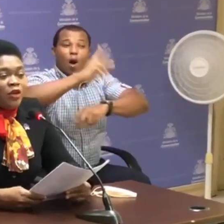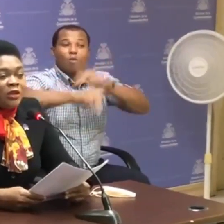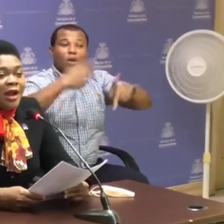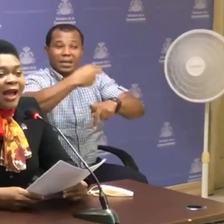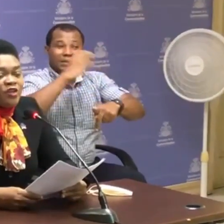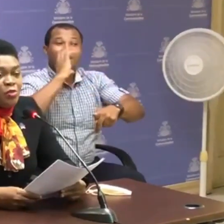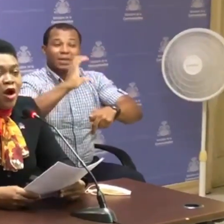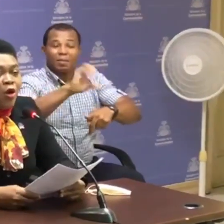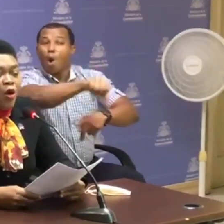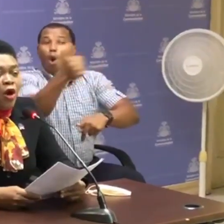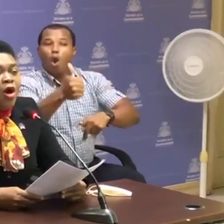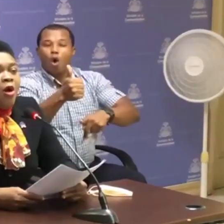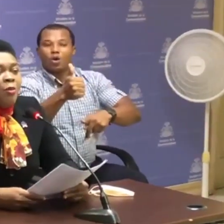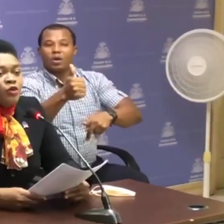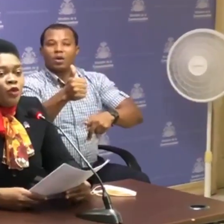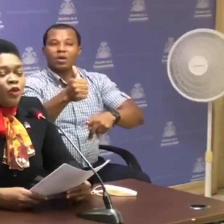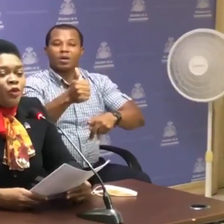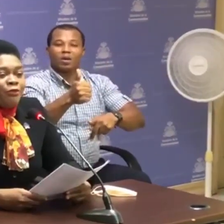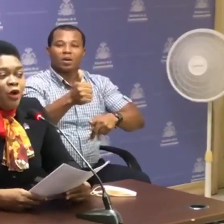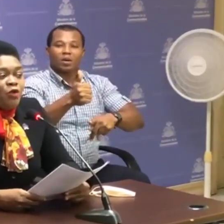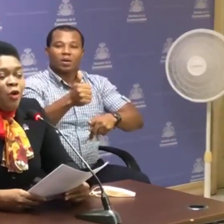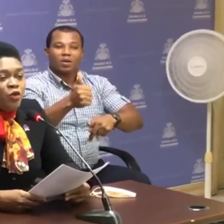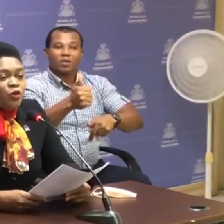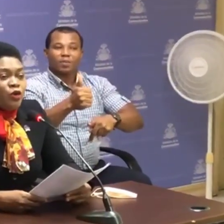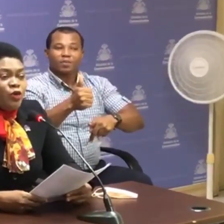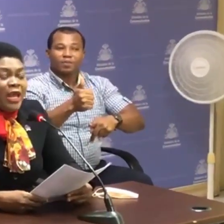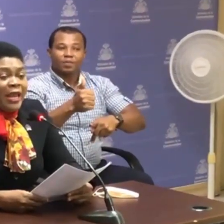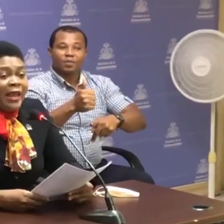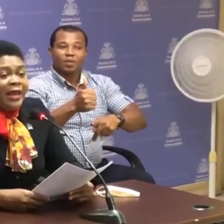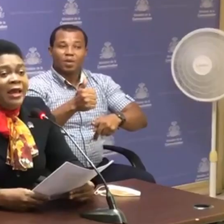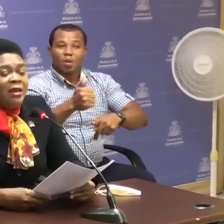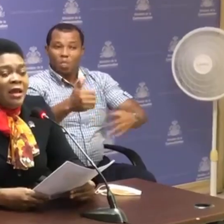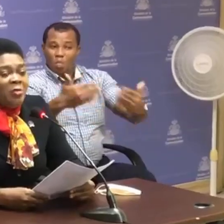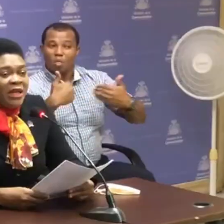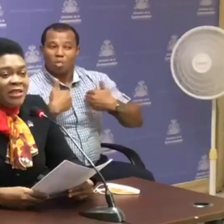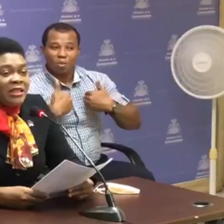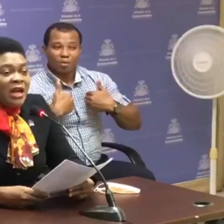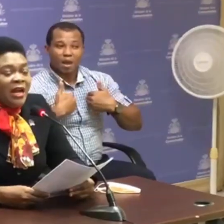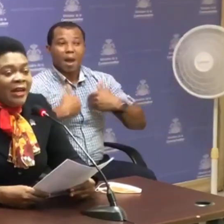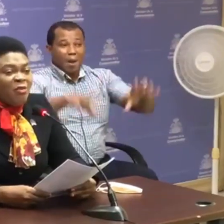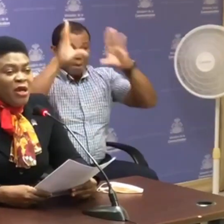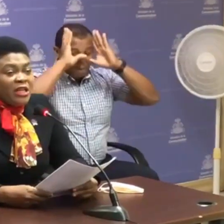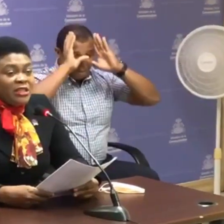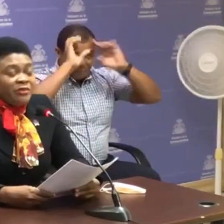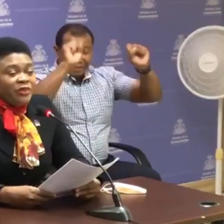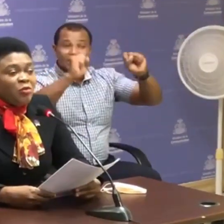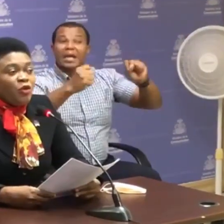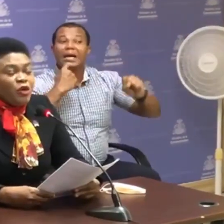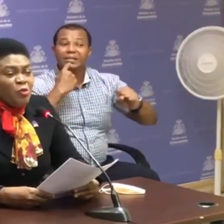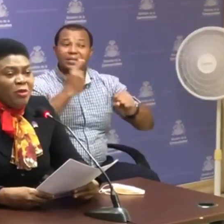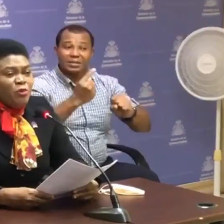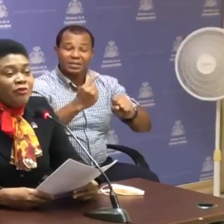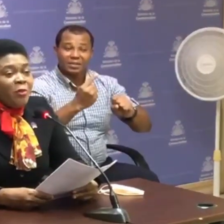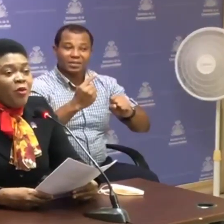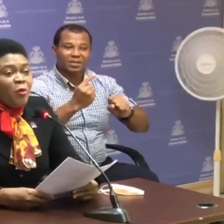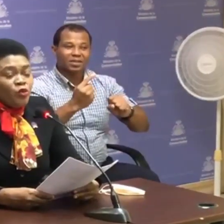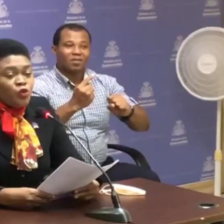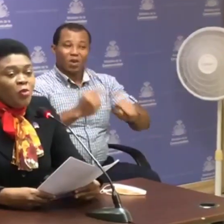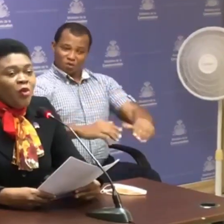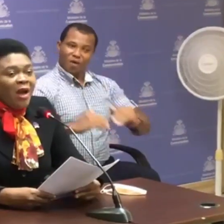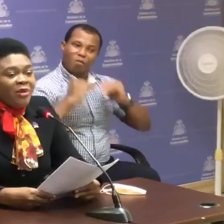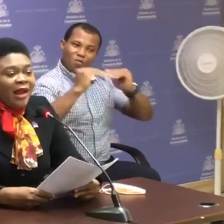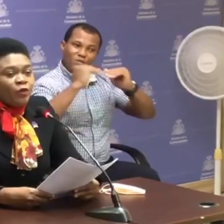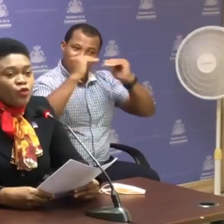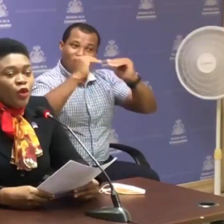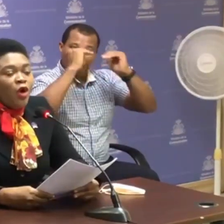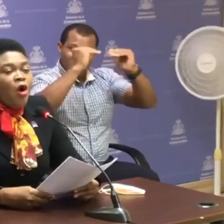handicapés. C'est l'autre engagement encore, parce que feuille de route que nous gagnons, et le président clairement identifié pour que nous-mêmes nous fassions promotion